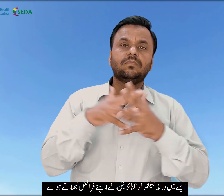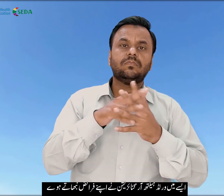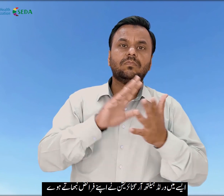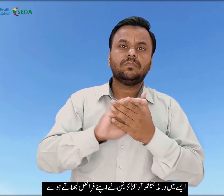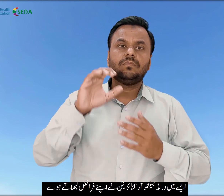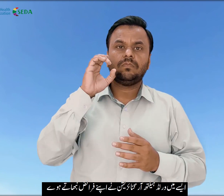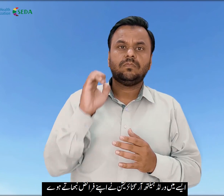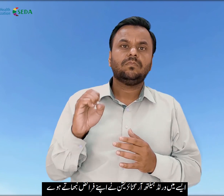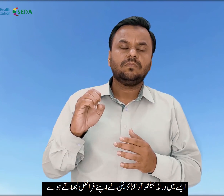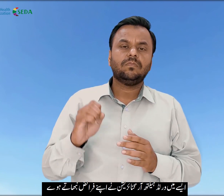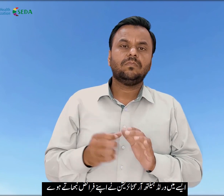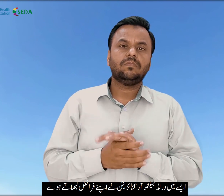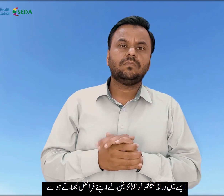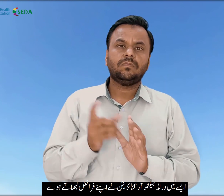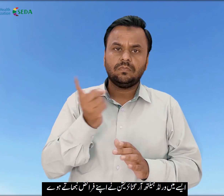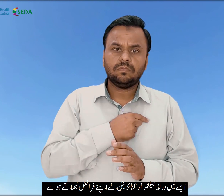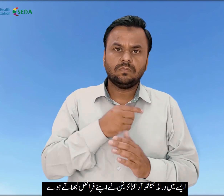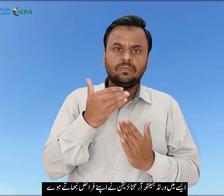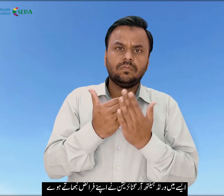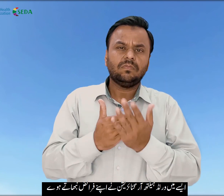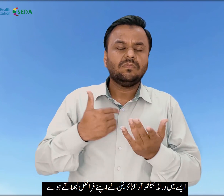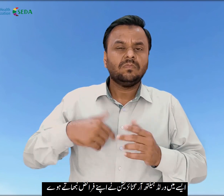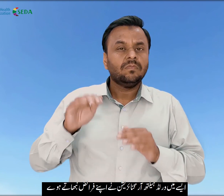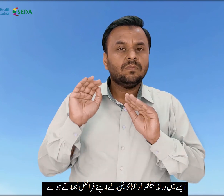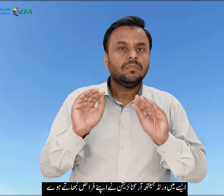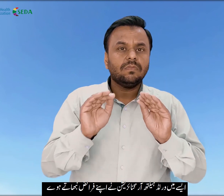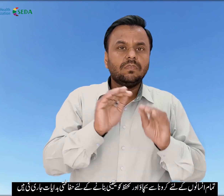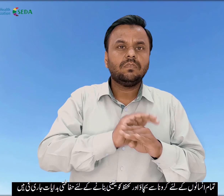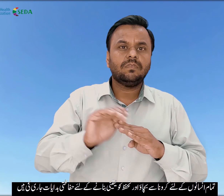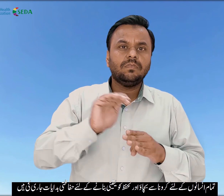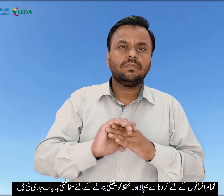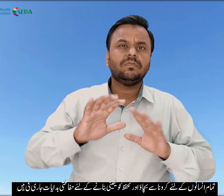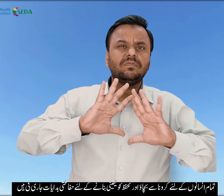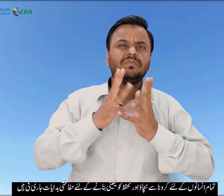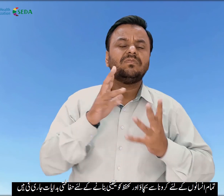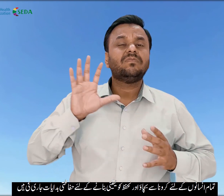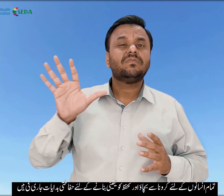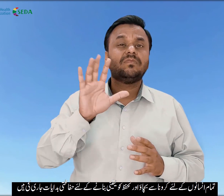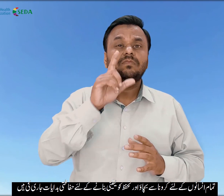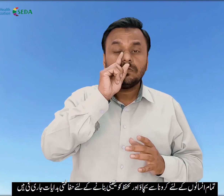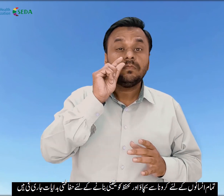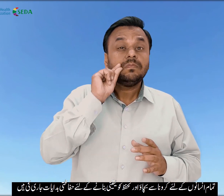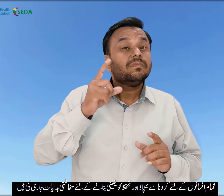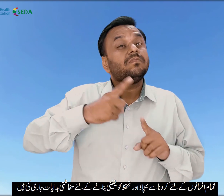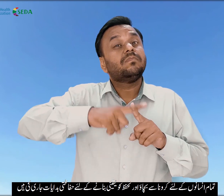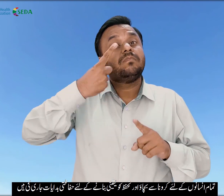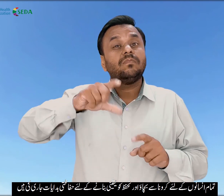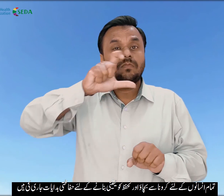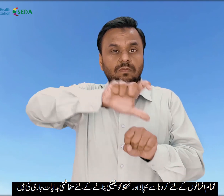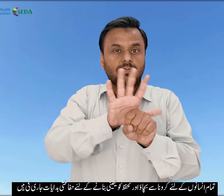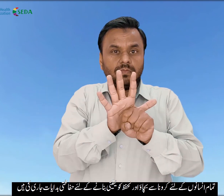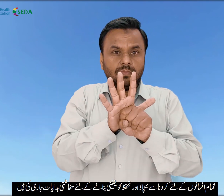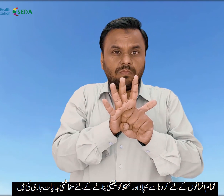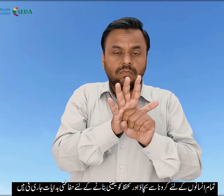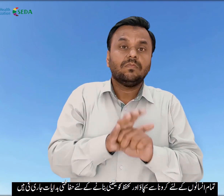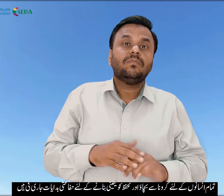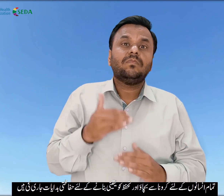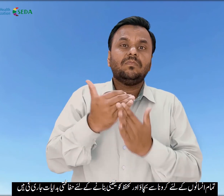نے اپنے فرائض نبھاتے ہوئے تمام انسانوں کے لیے کورونا سے بچاؤ اور تحفظ کو